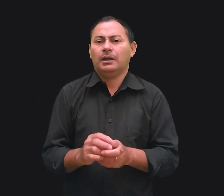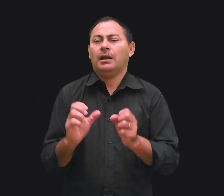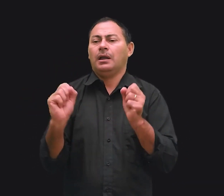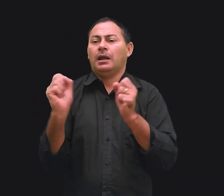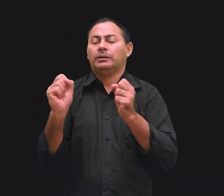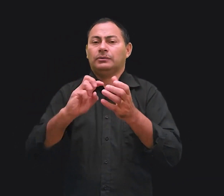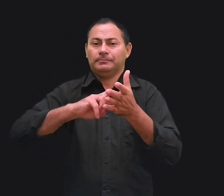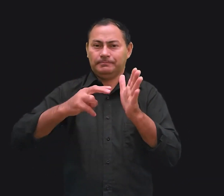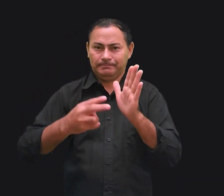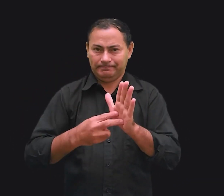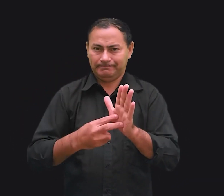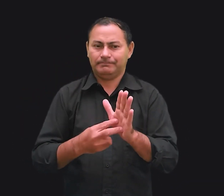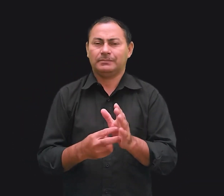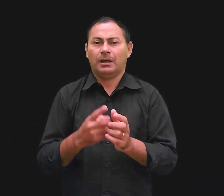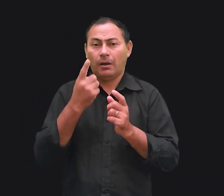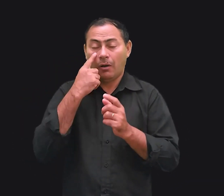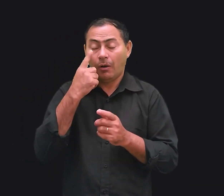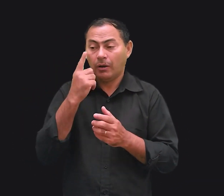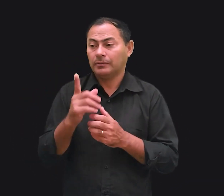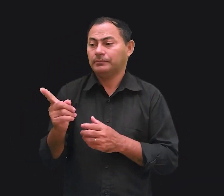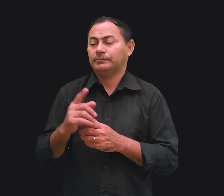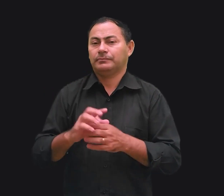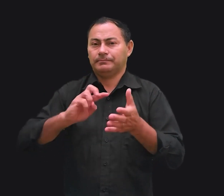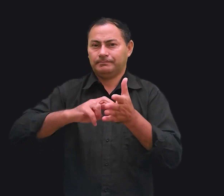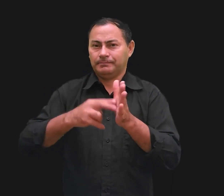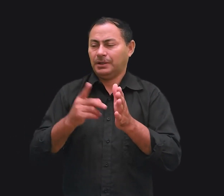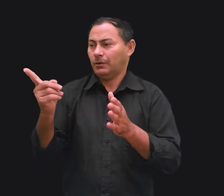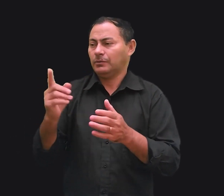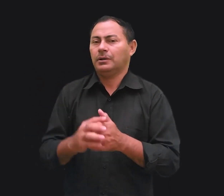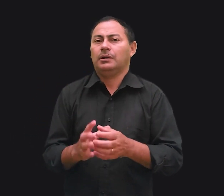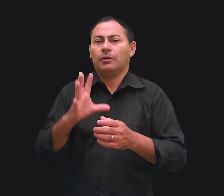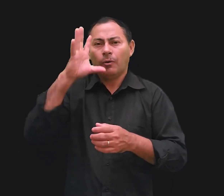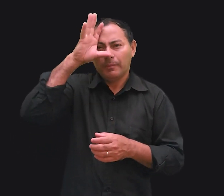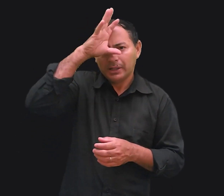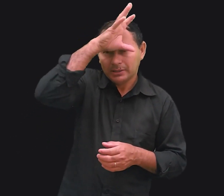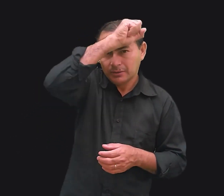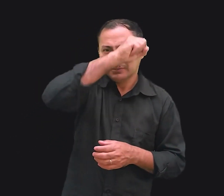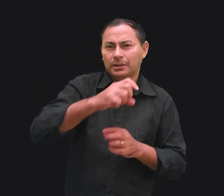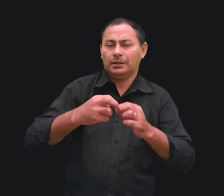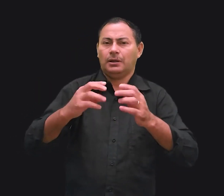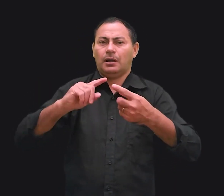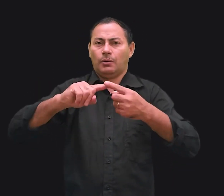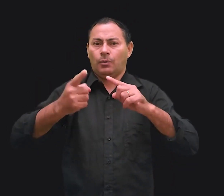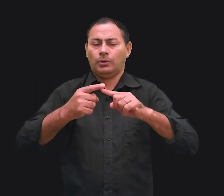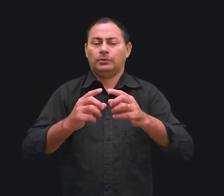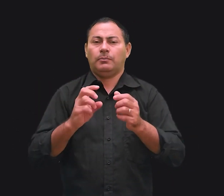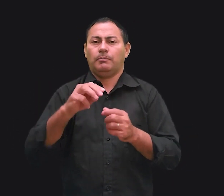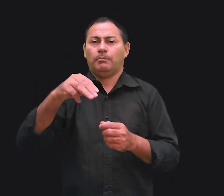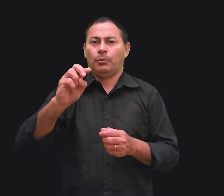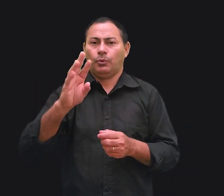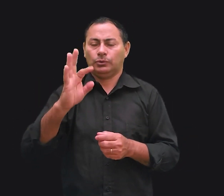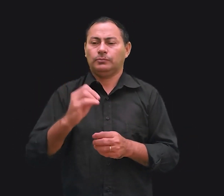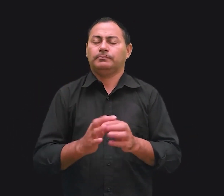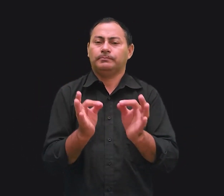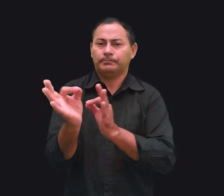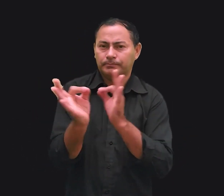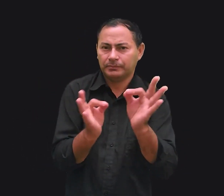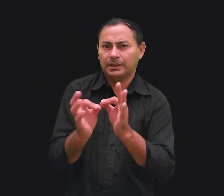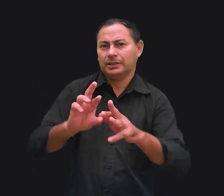percebido que adoro definições. Prestem atenção nesta definição. Compreensão são acordos mútuos que